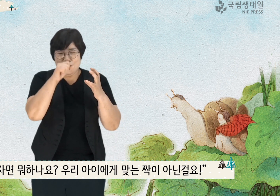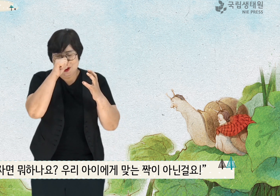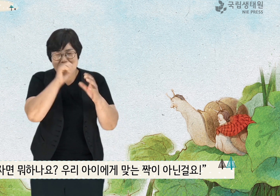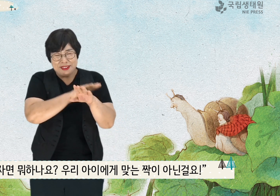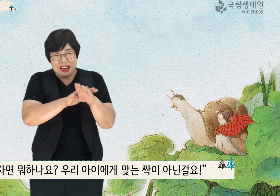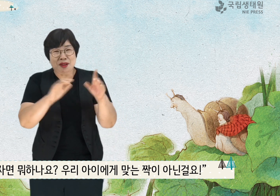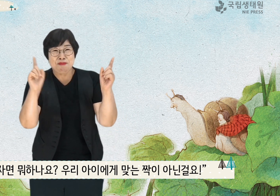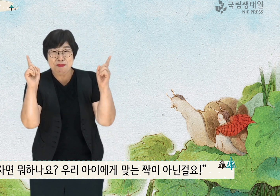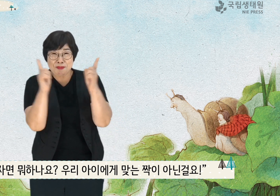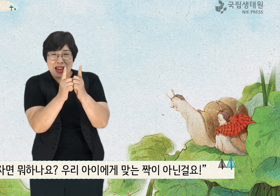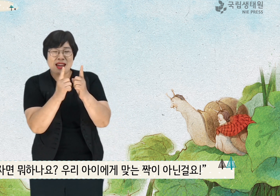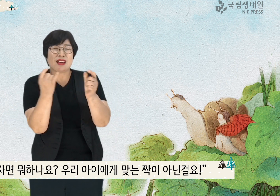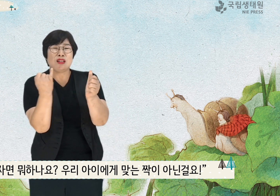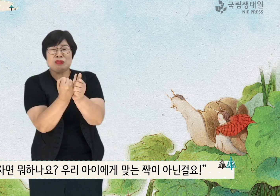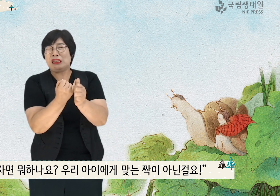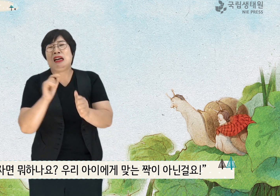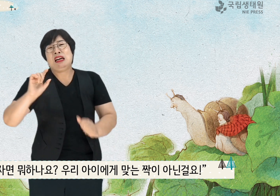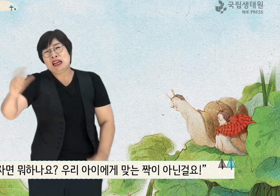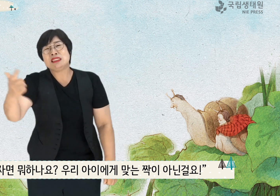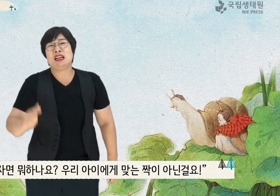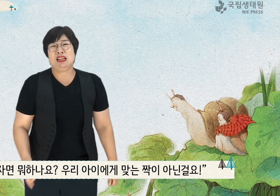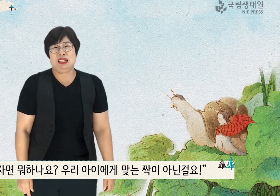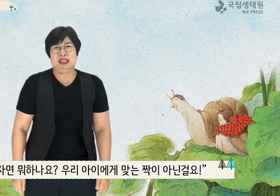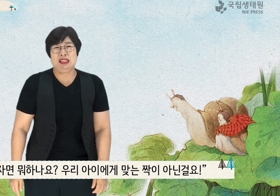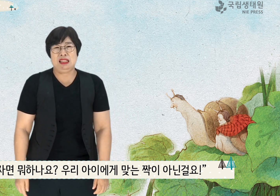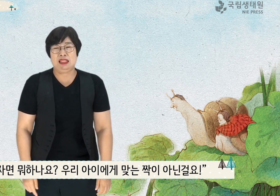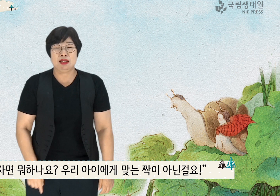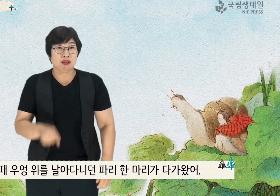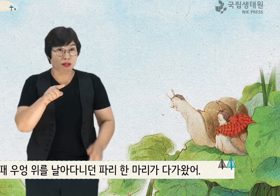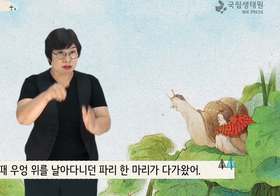아이에게 맞는 짝이 아닌걸요.